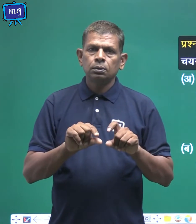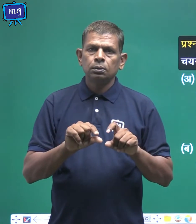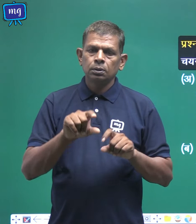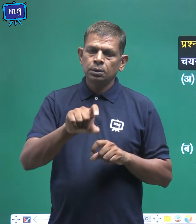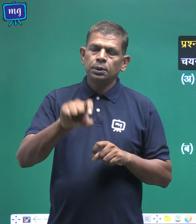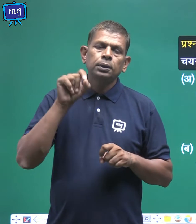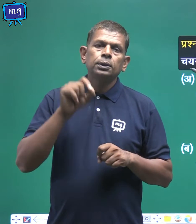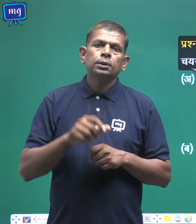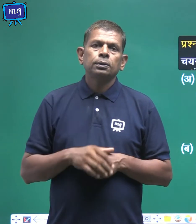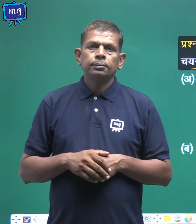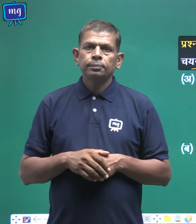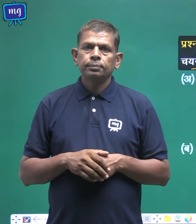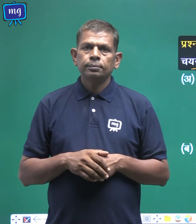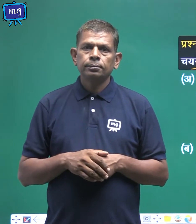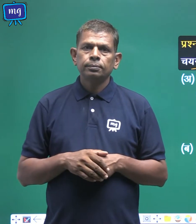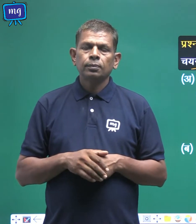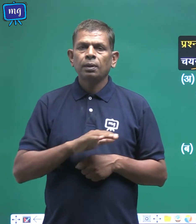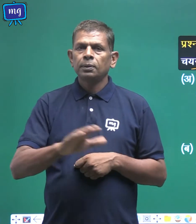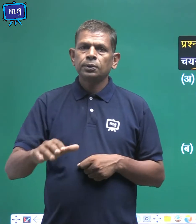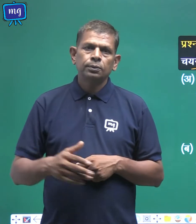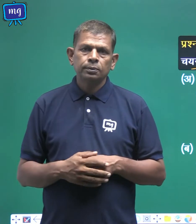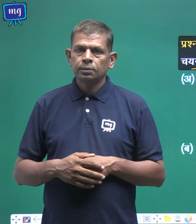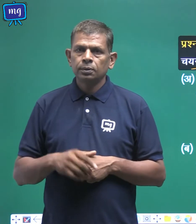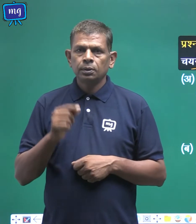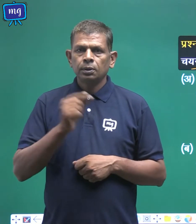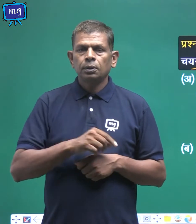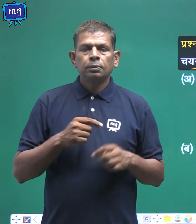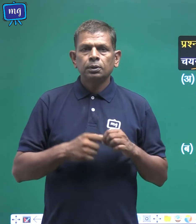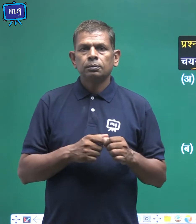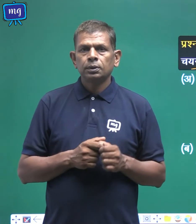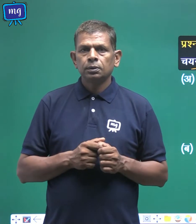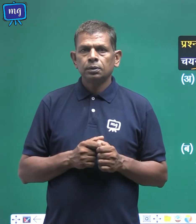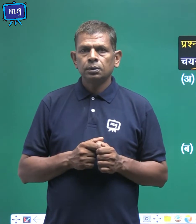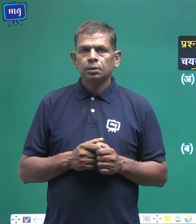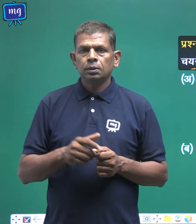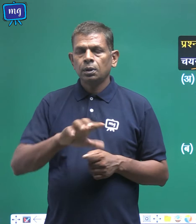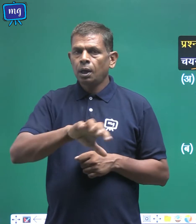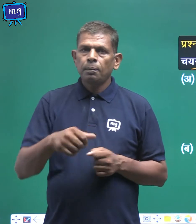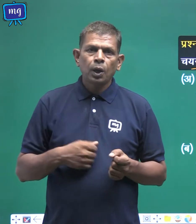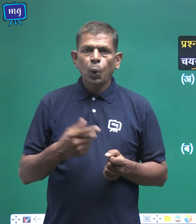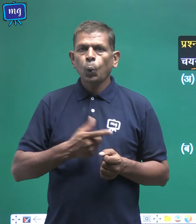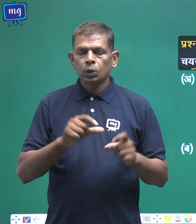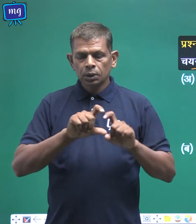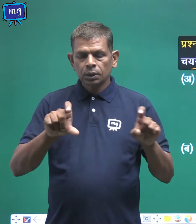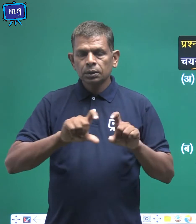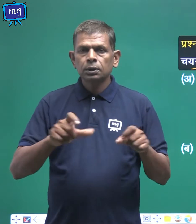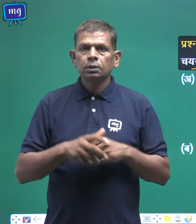चयन कीजिए। बच्चों, इस प्रश्न में हमें कुछ कथन दिए गए